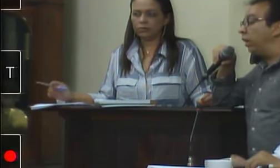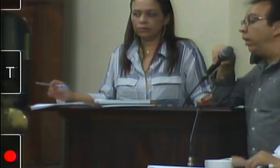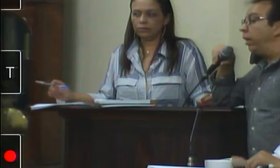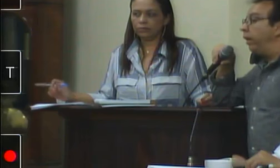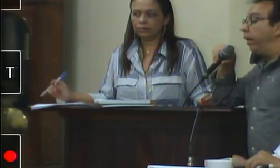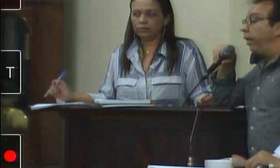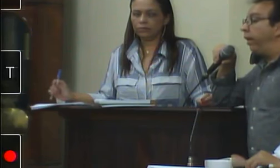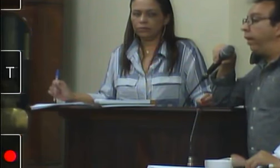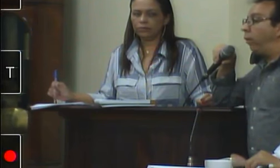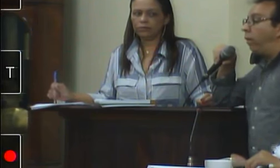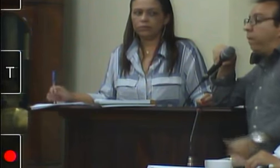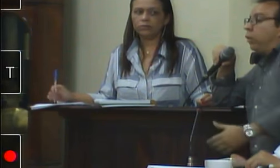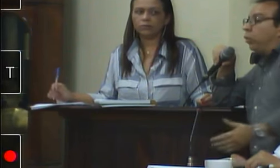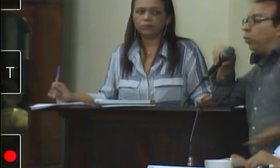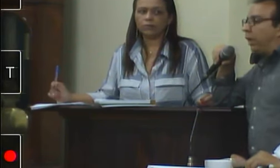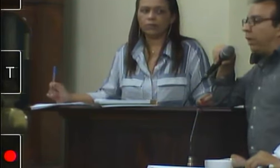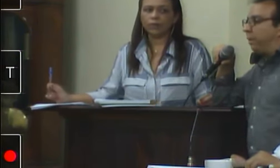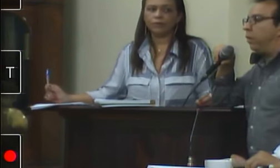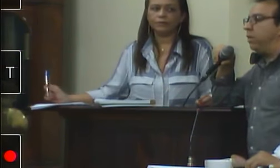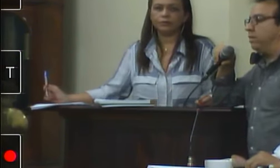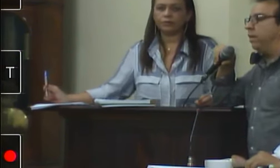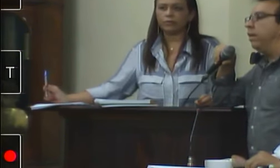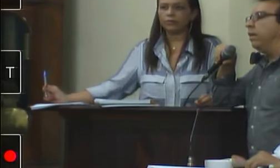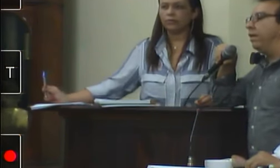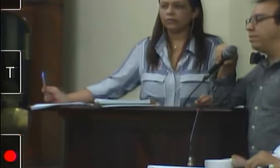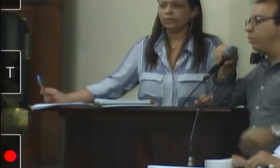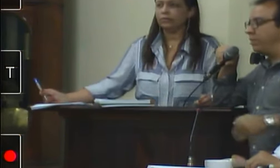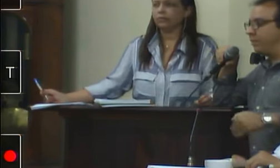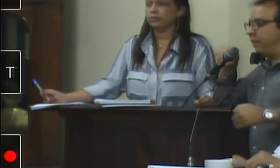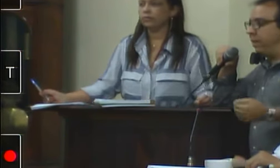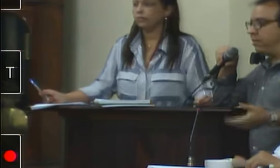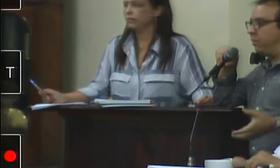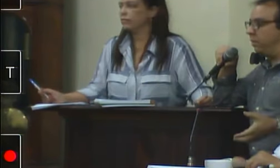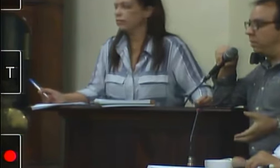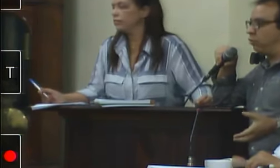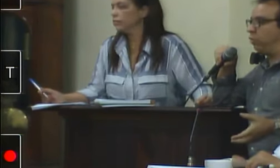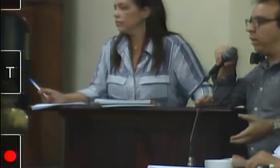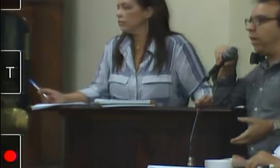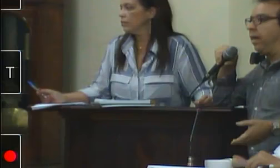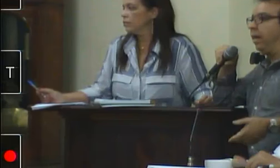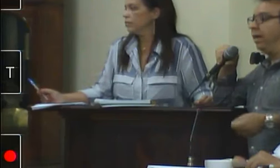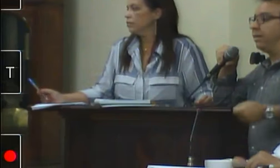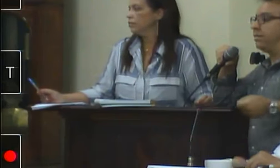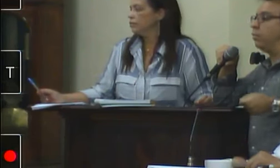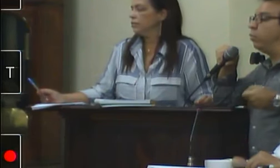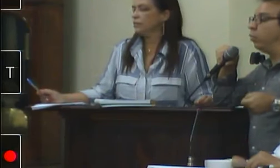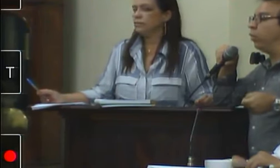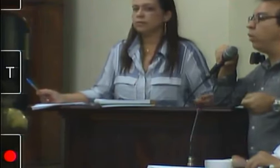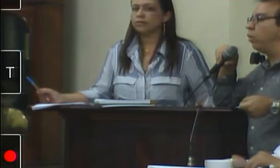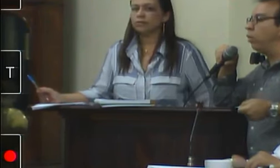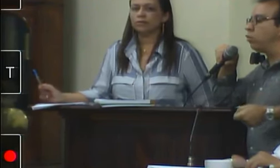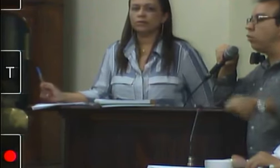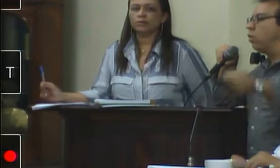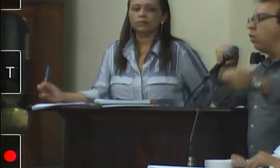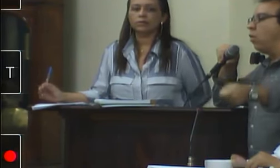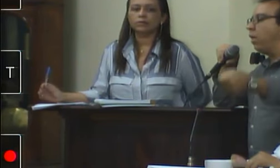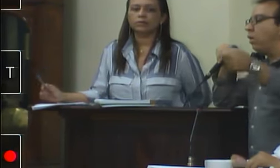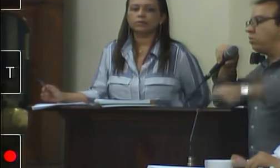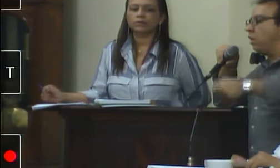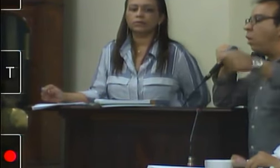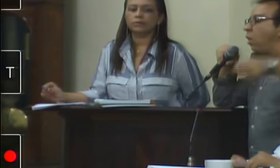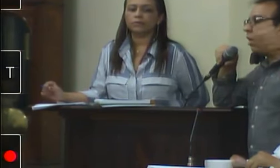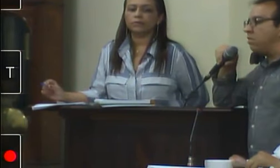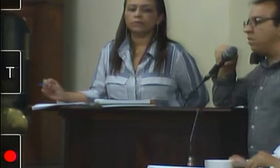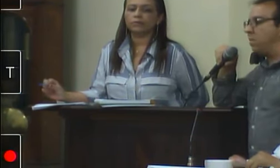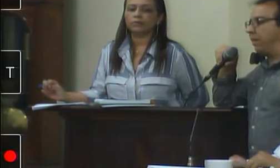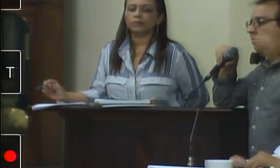conseguir cumprir tudo que ela preconiza. E esse ministro, né? Ele está sendo muito rigoroso com relação